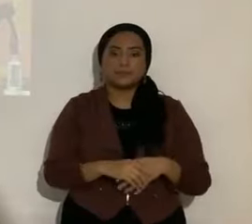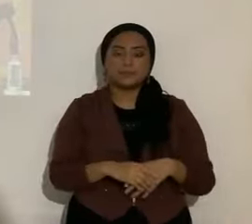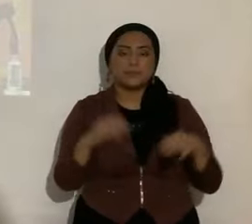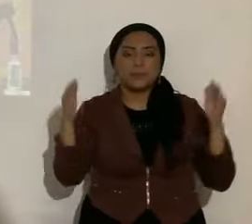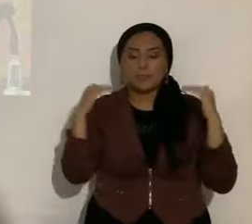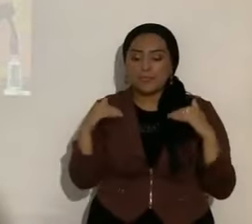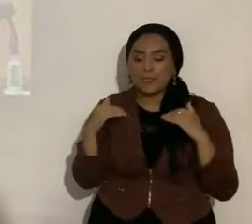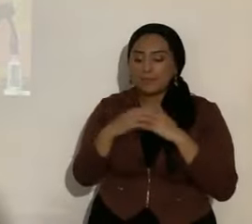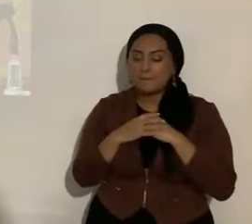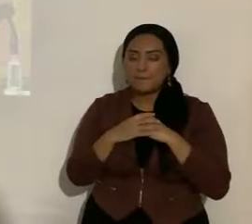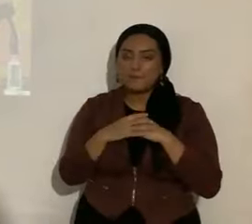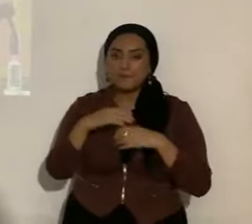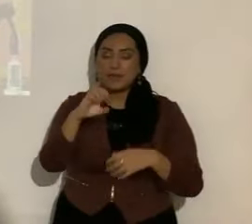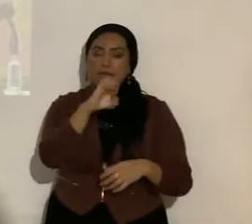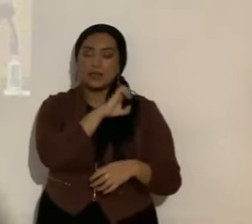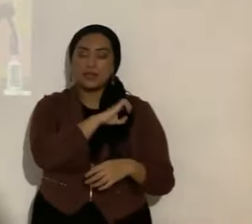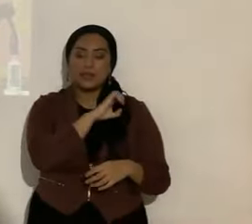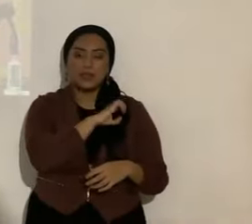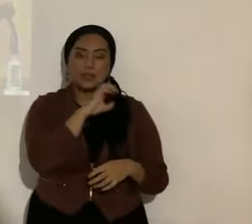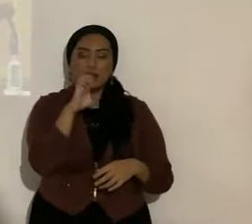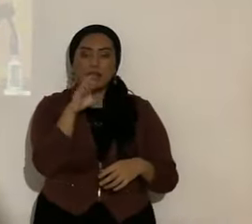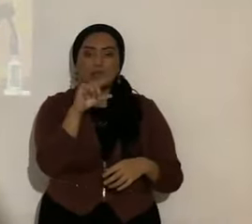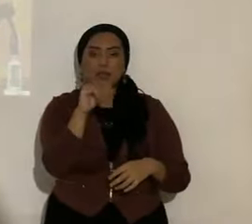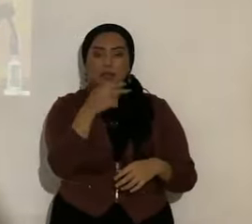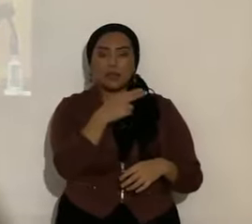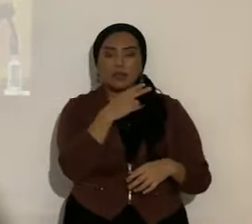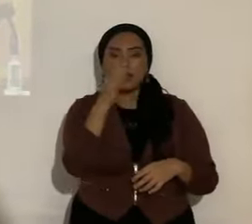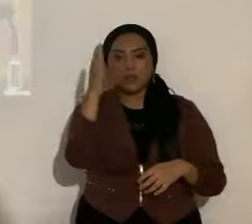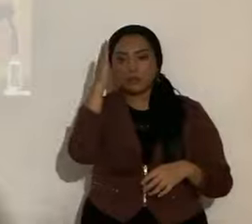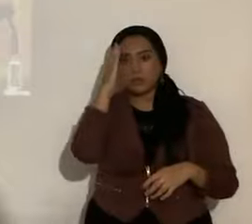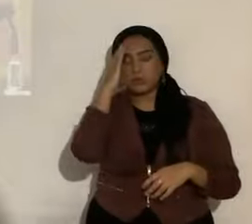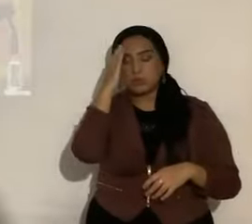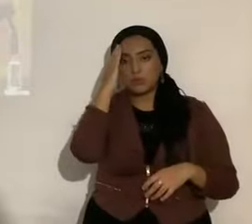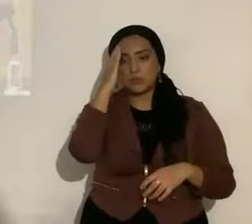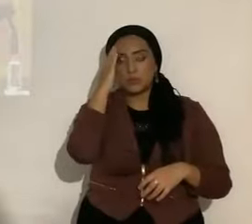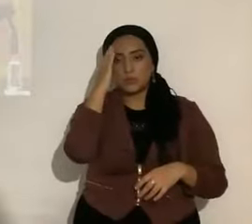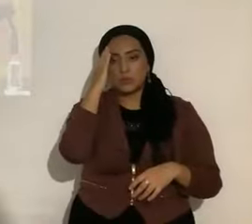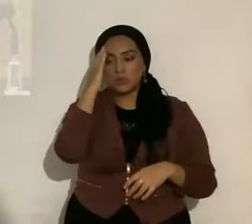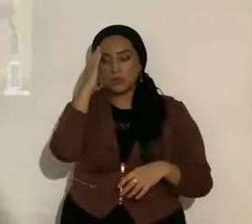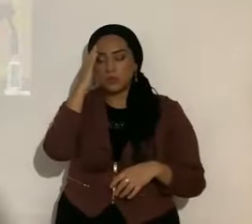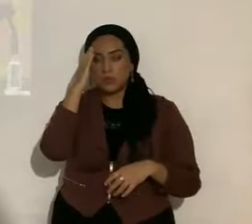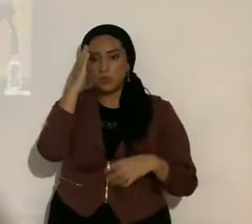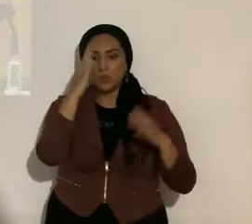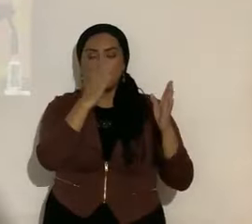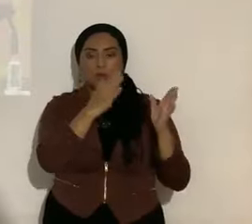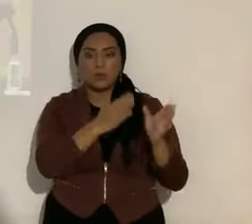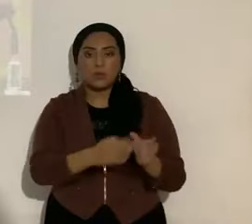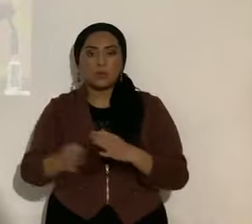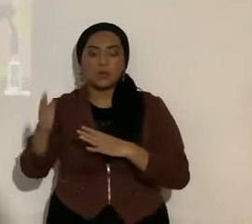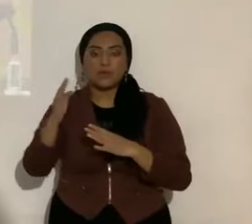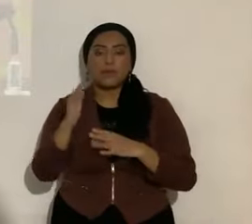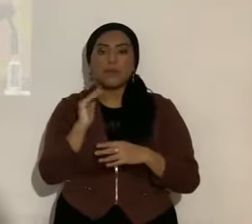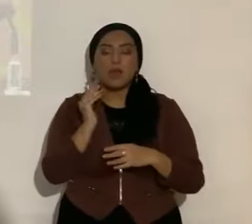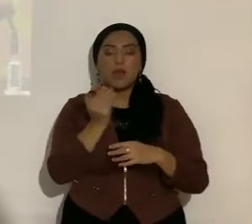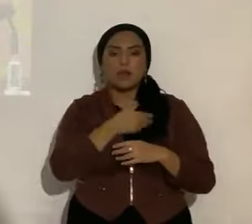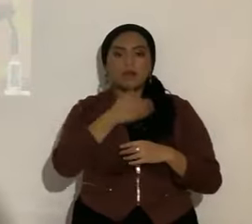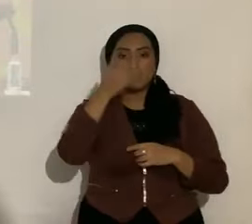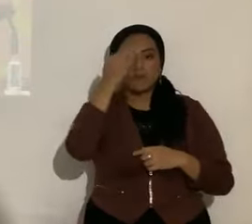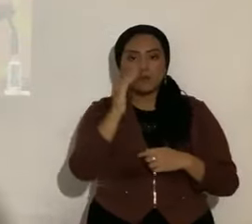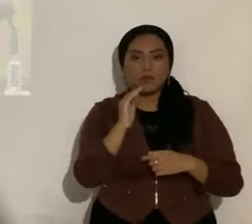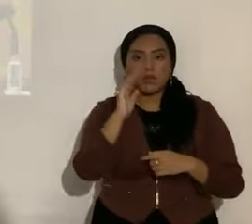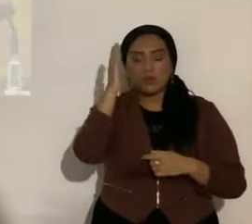miren. Elías sabía el plan de nuestro Elohim Yahweh